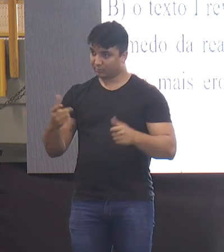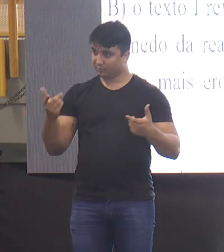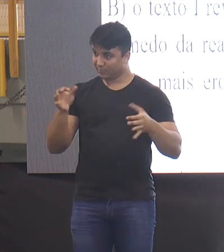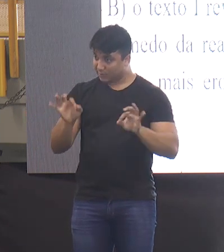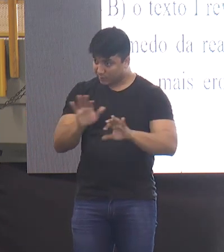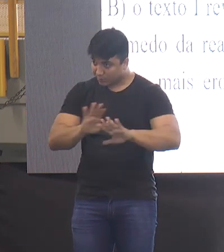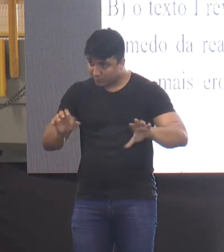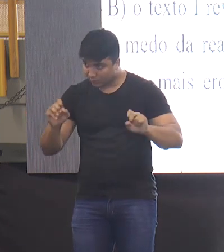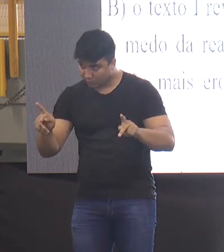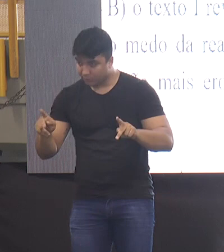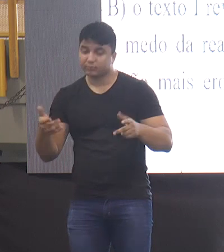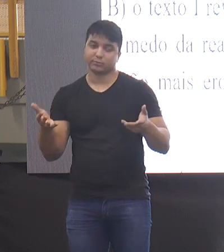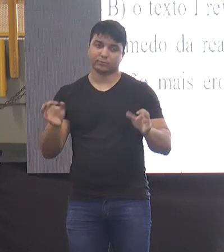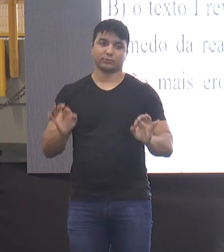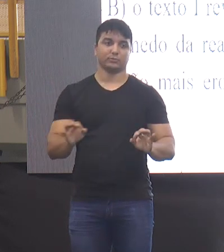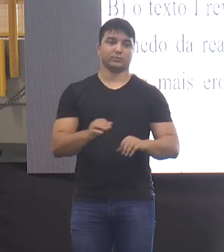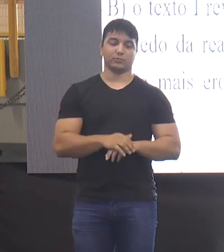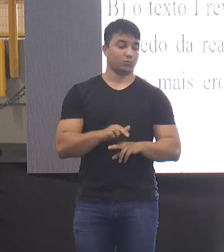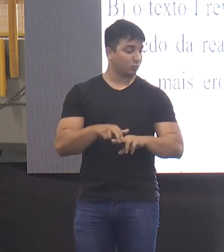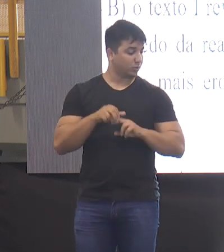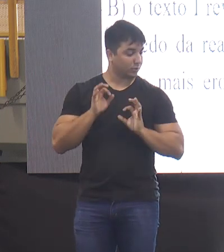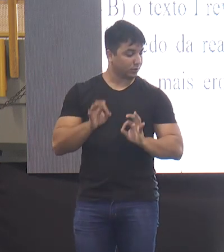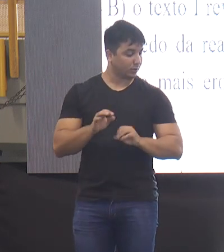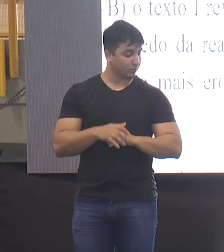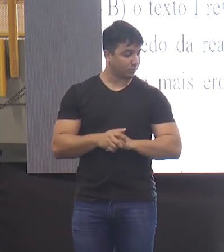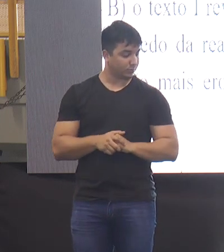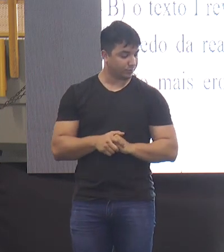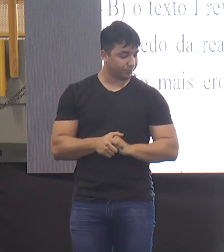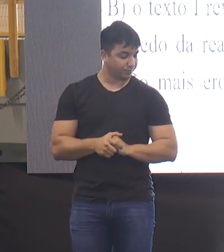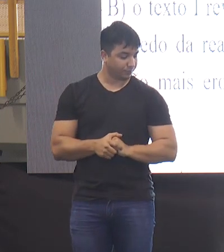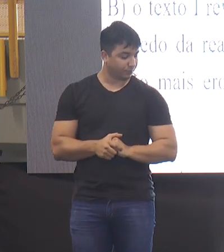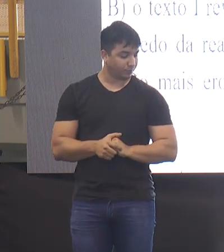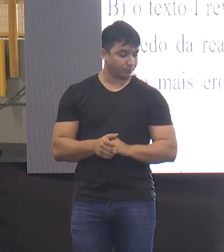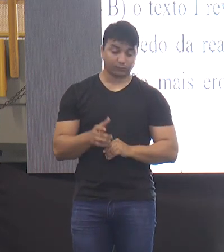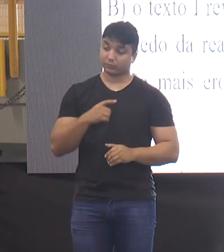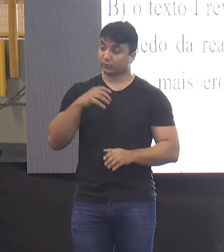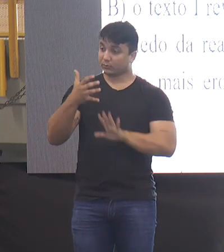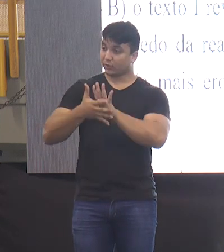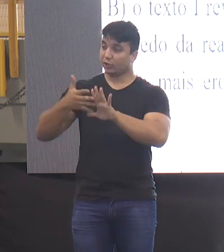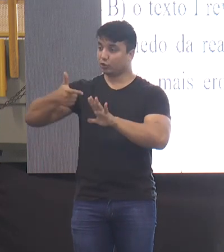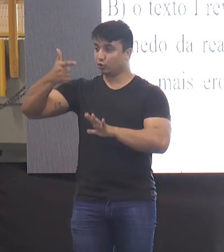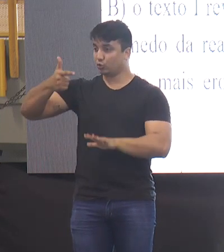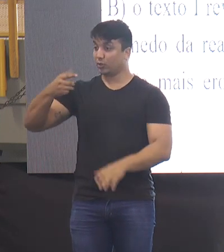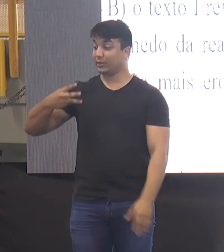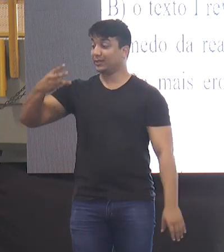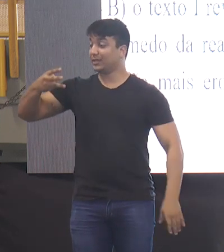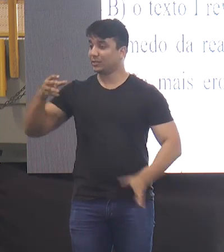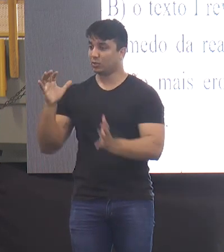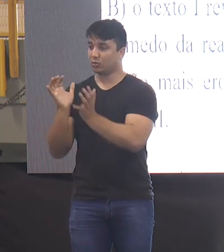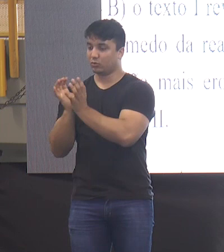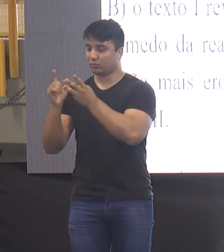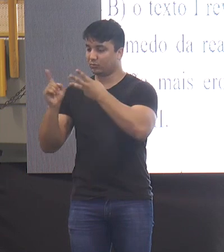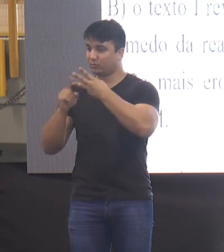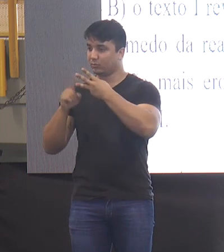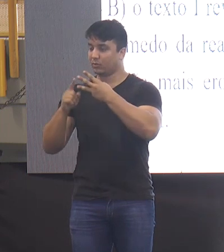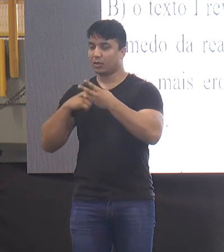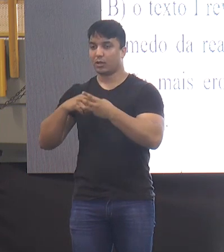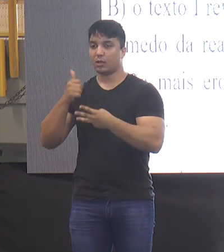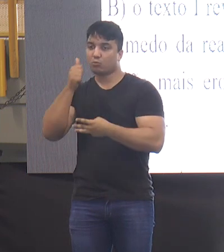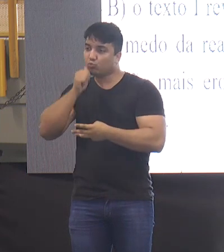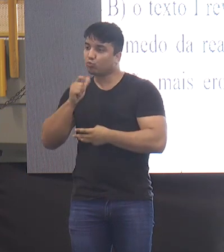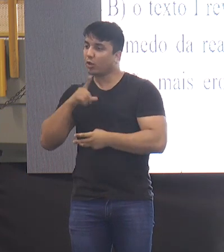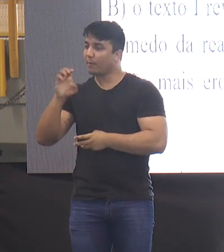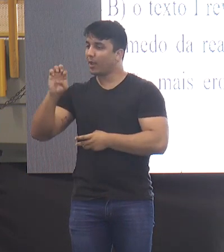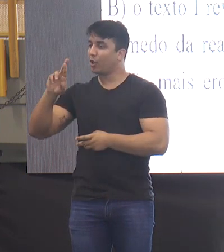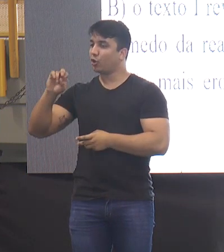1, Casimiro de Abreu, segunda geração, medo de amar. Texto 2, terceira geração, Castro Alves, mulher